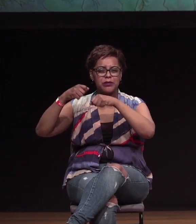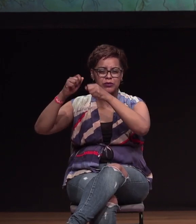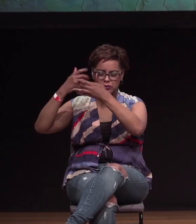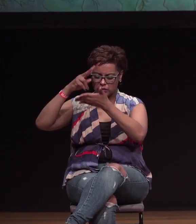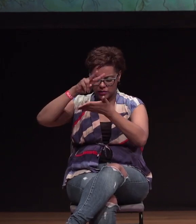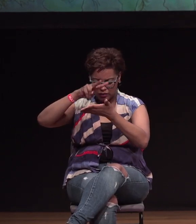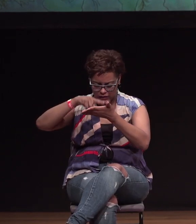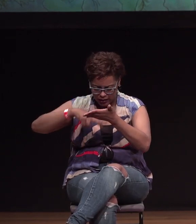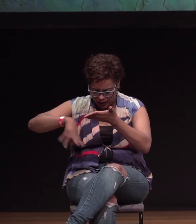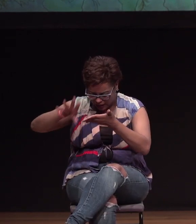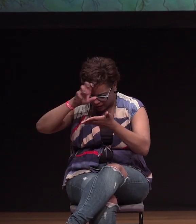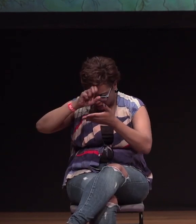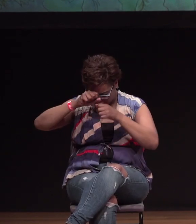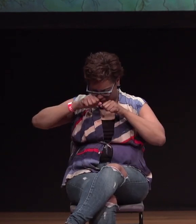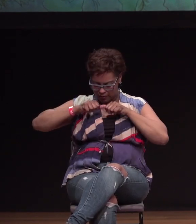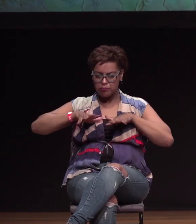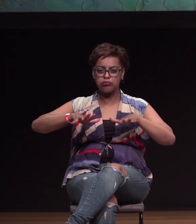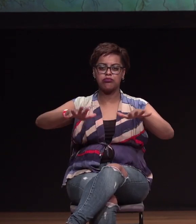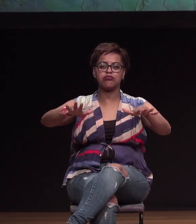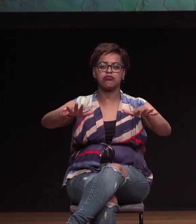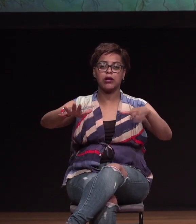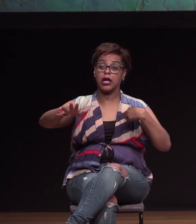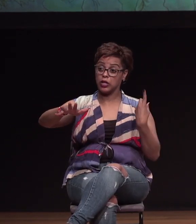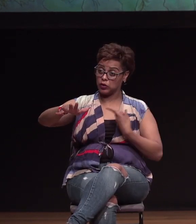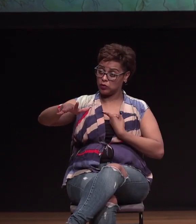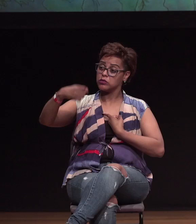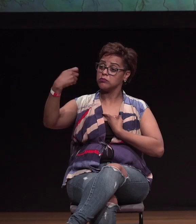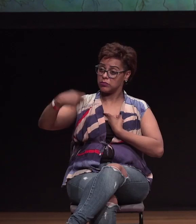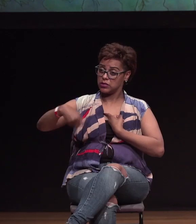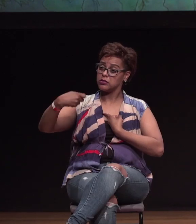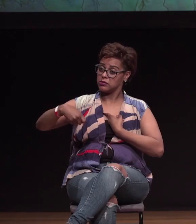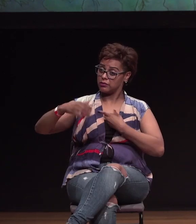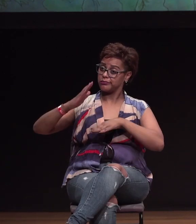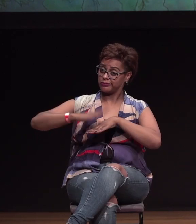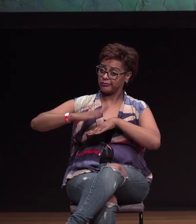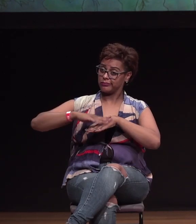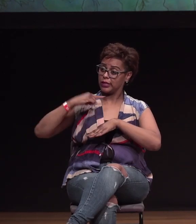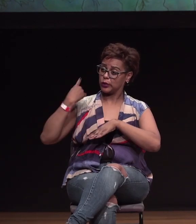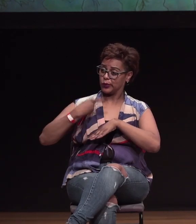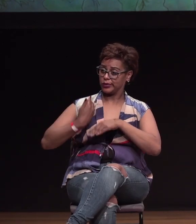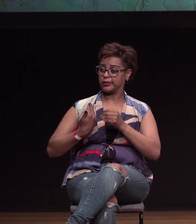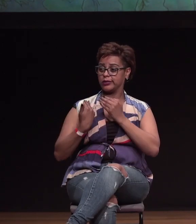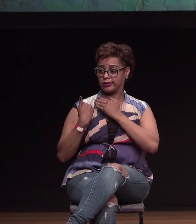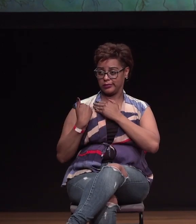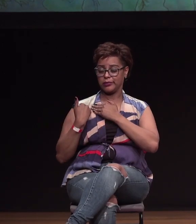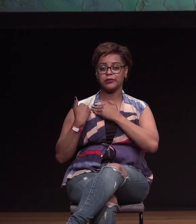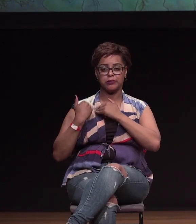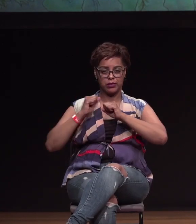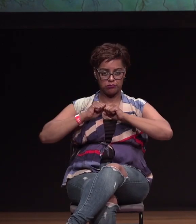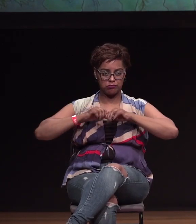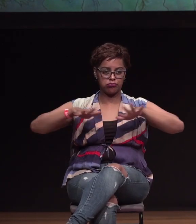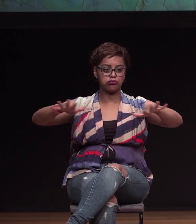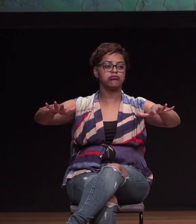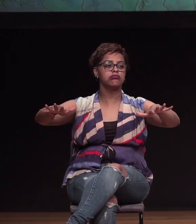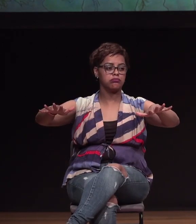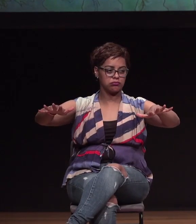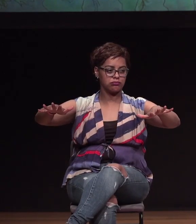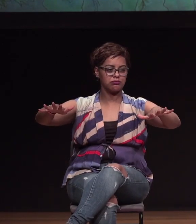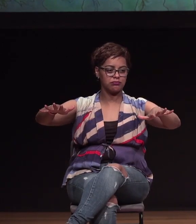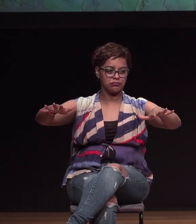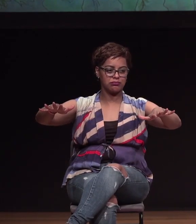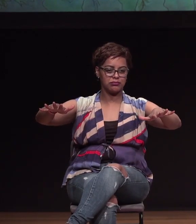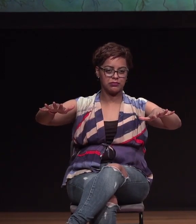Mas nós podemos fazer isso. E é nossa responsabilidade fazer.